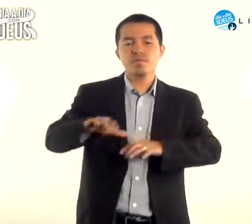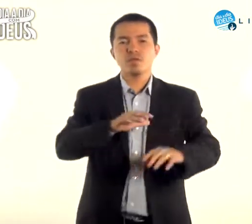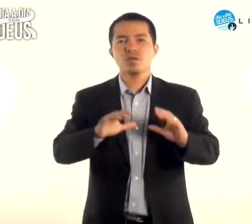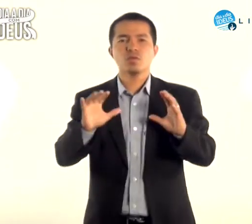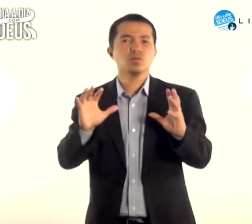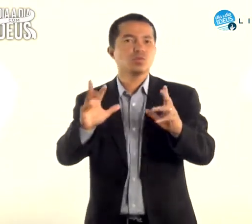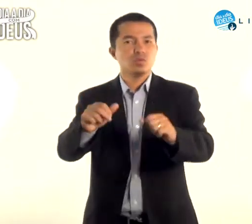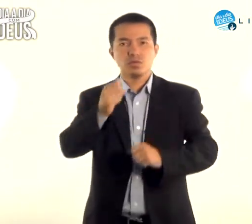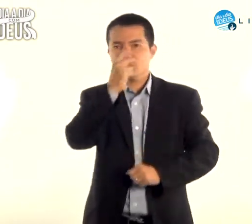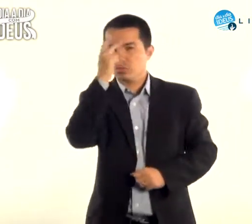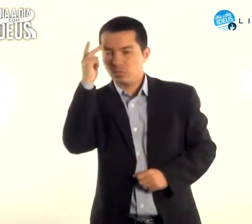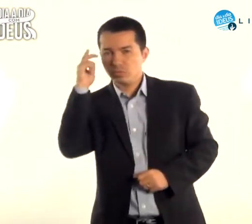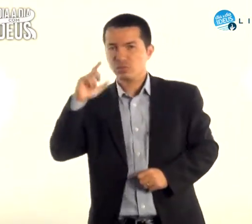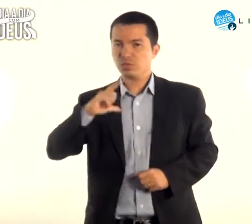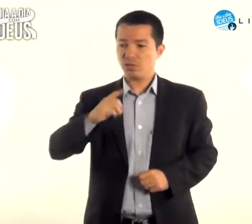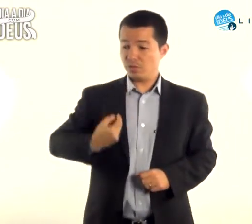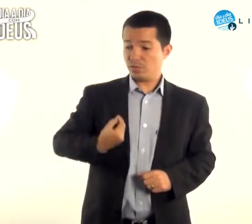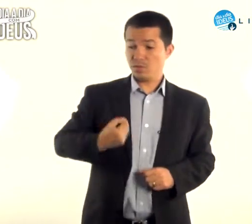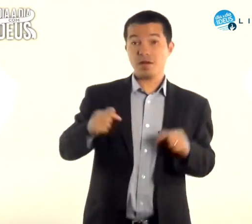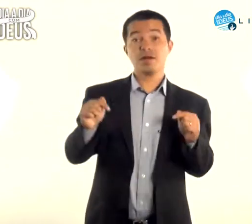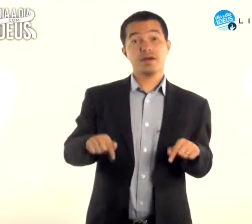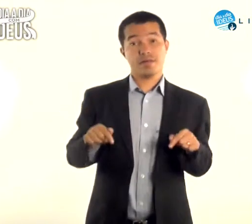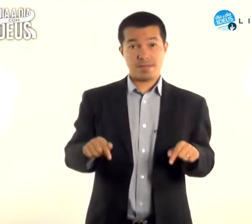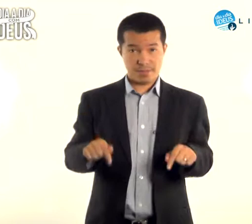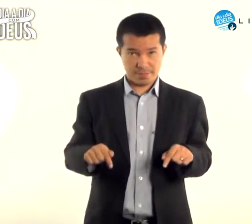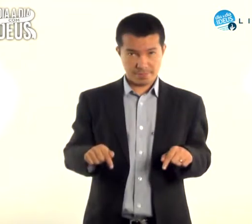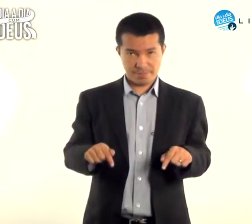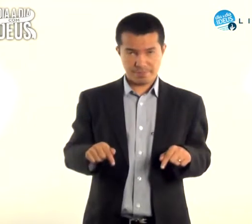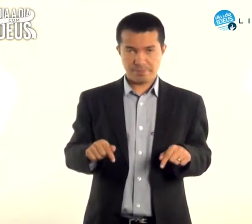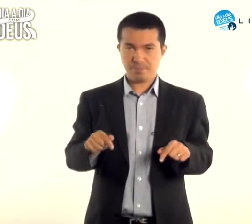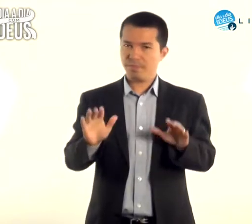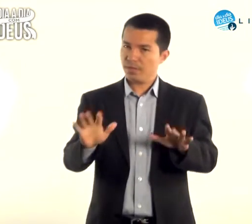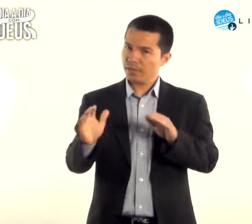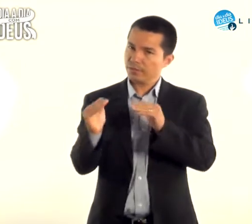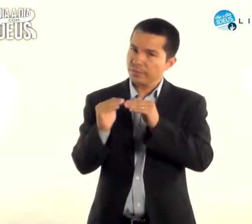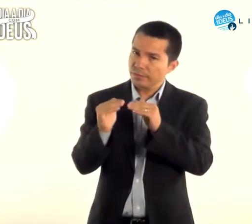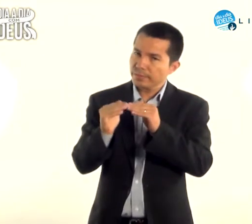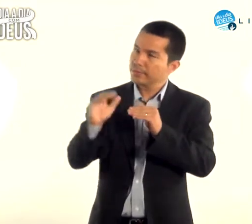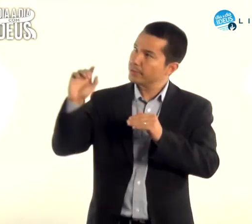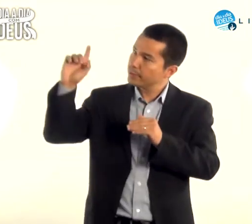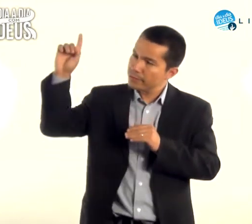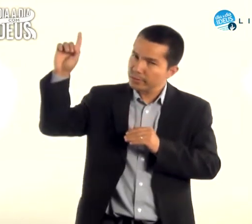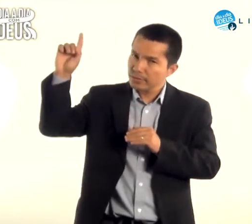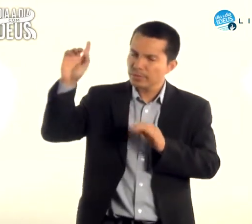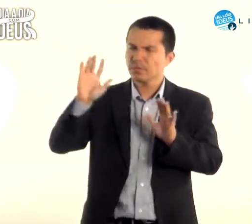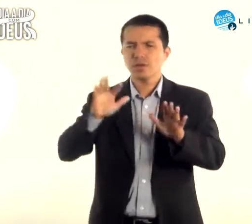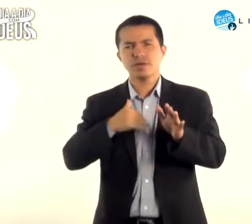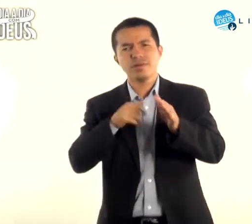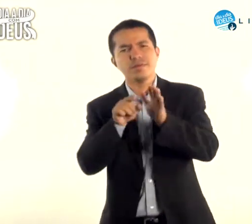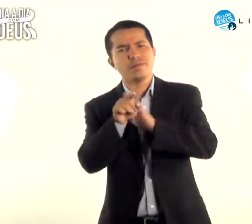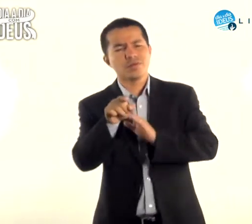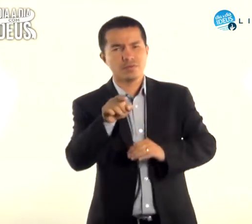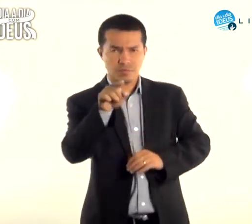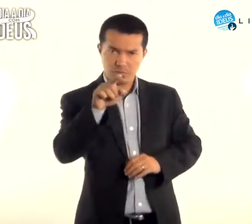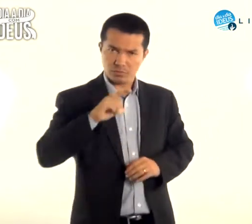pessoa, ser humano que vive nessa vida. Agora, a pergunta é: será que é possível viver mais e melhor nessa